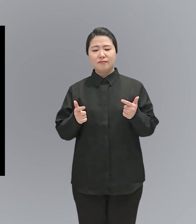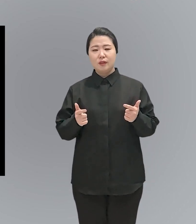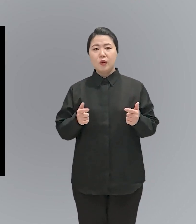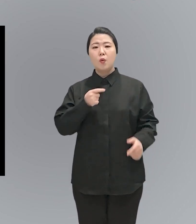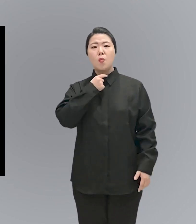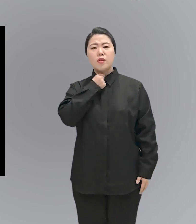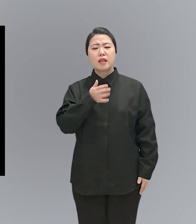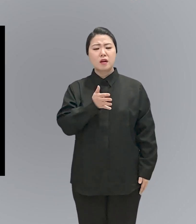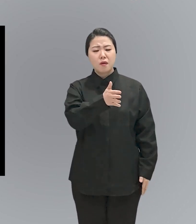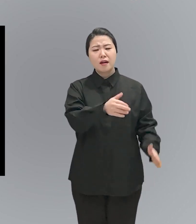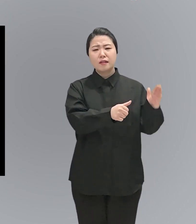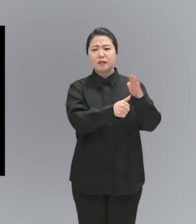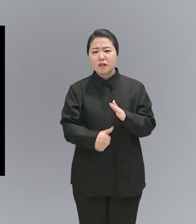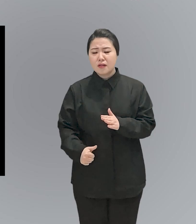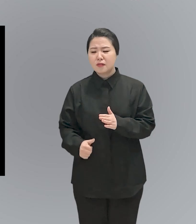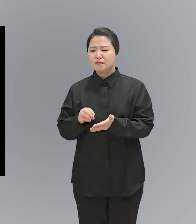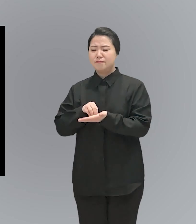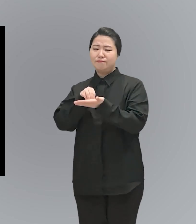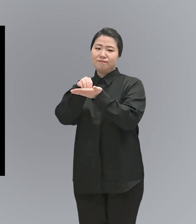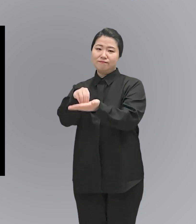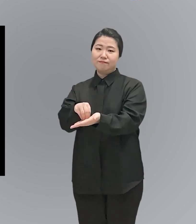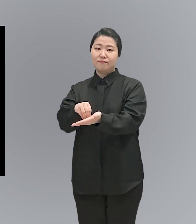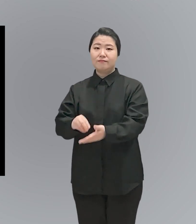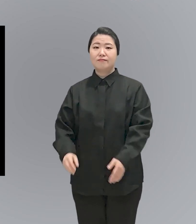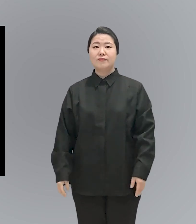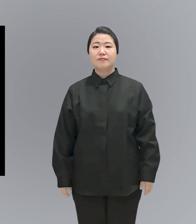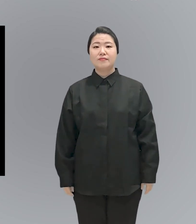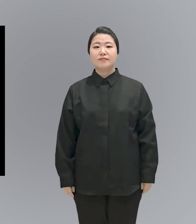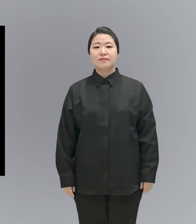천만에요. 원하는 학과에 못 갔거든요.